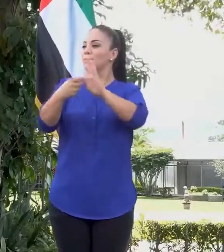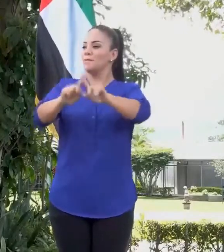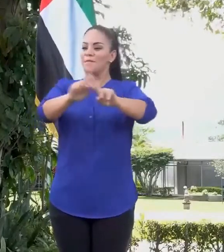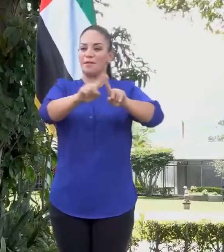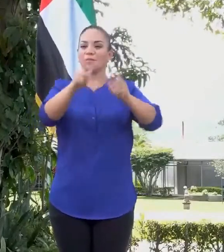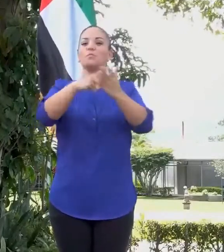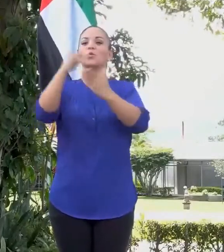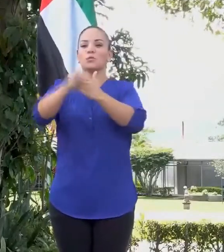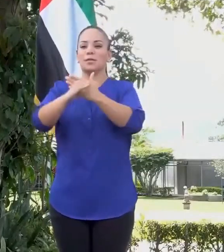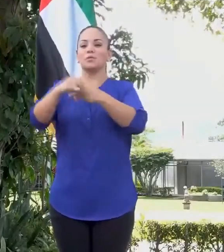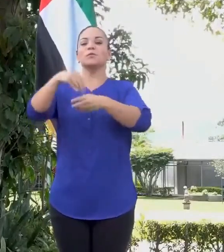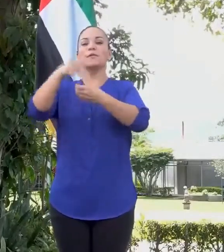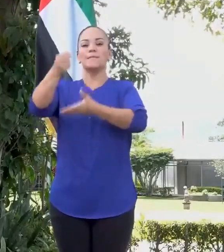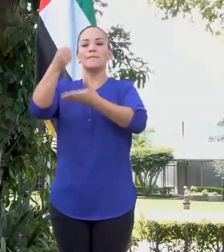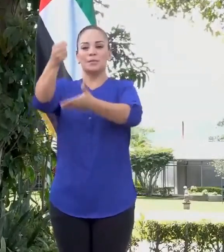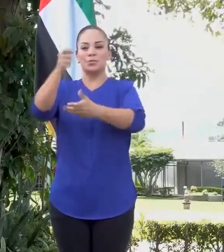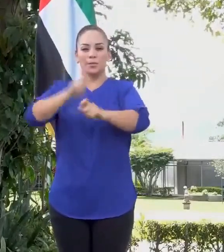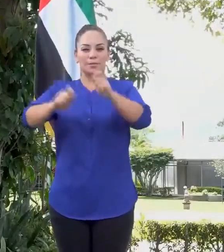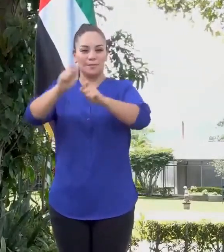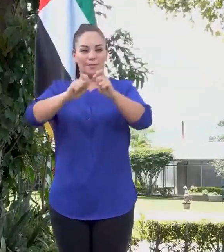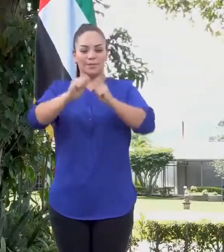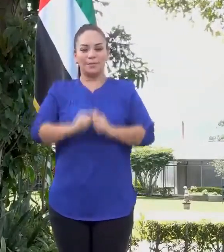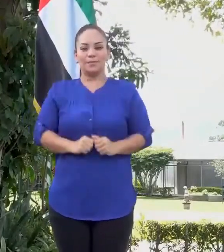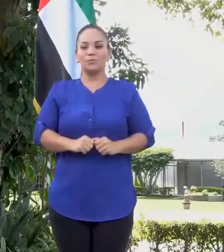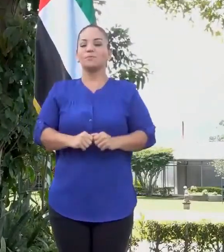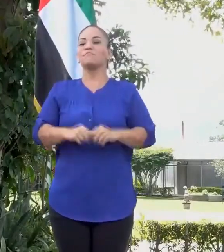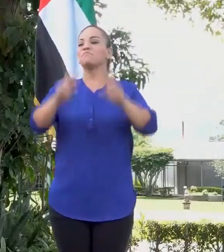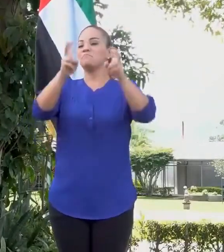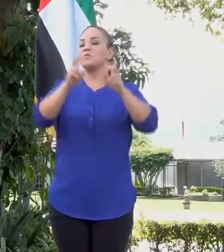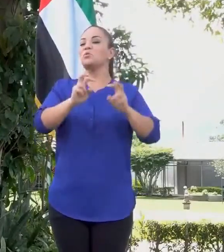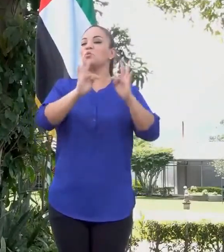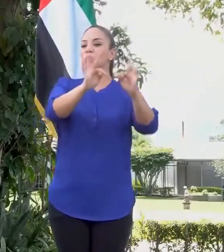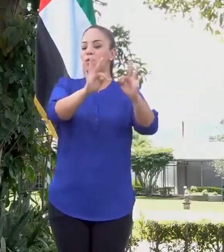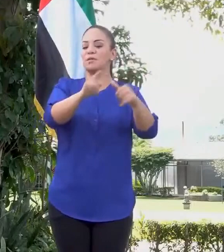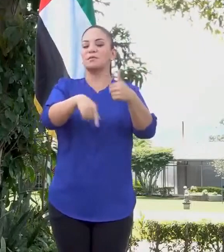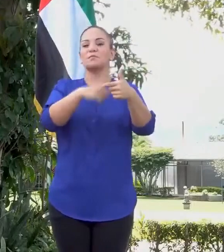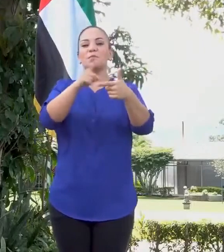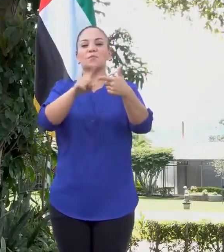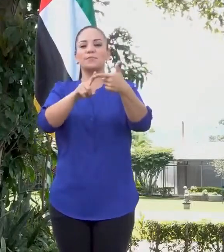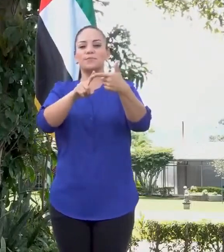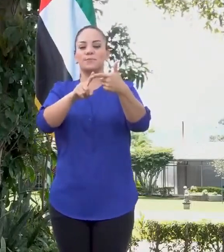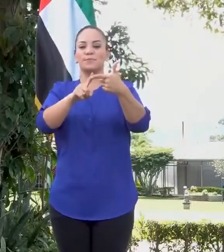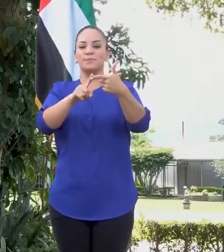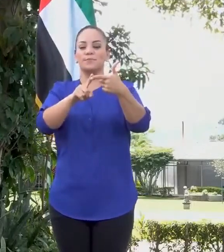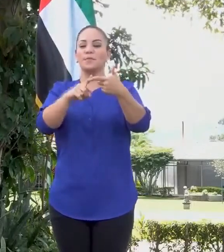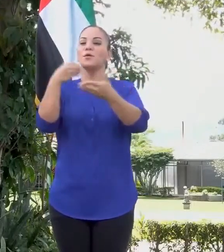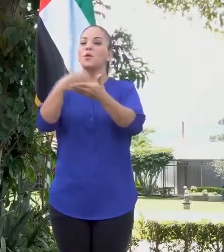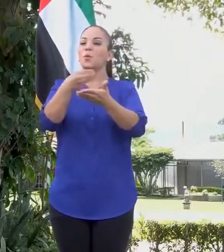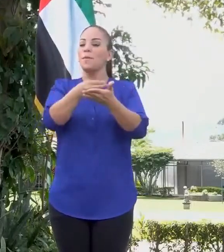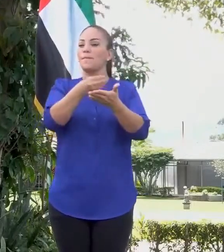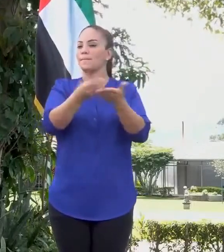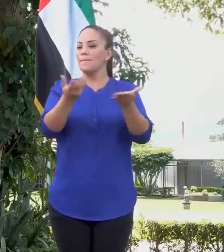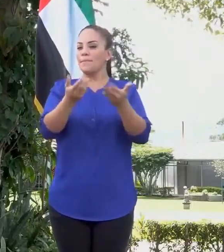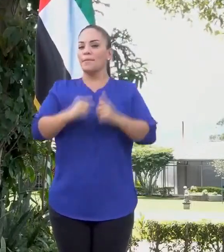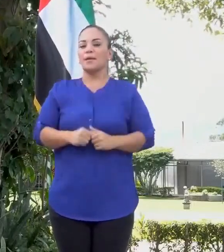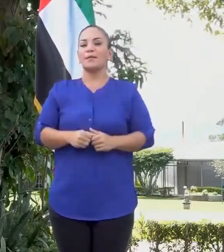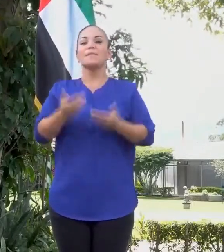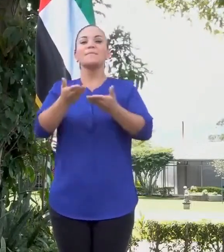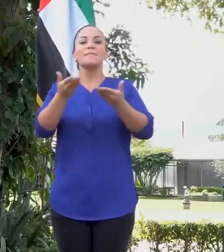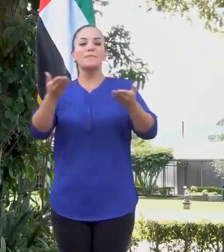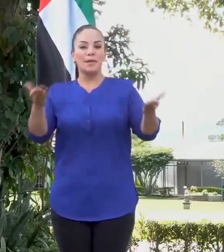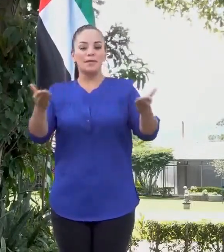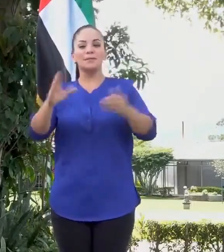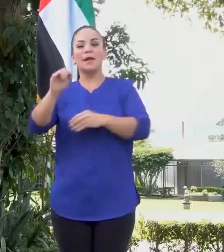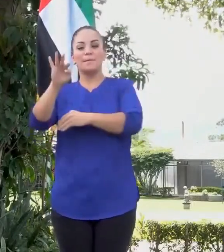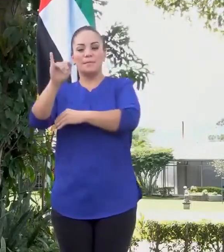de inversión específicos en turismo, en adquisiciones de bienes